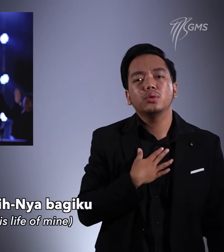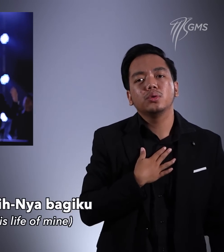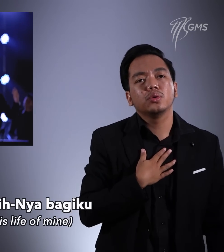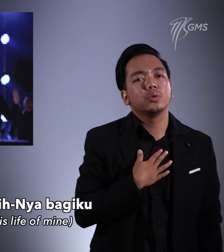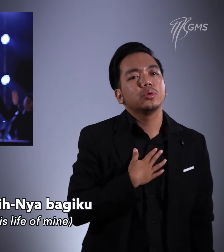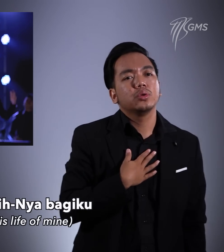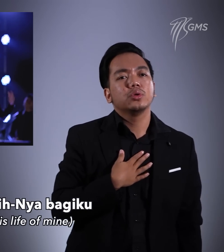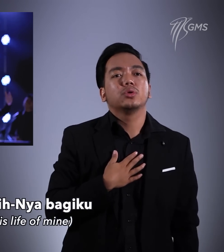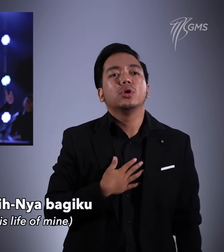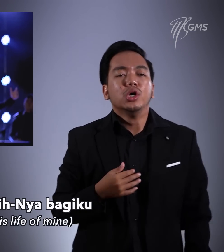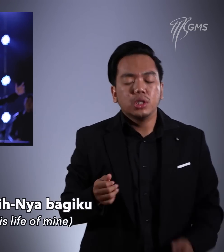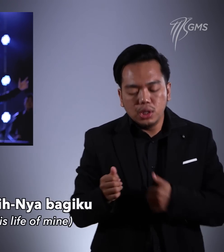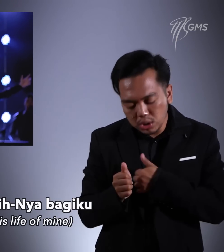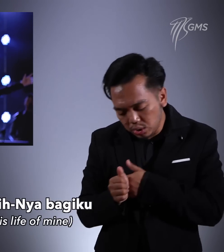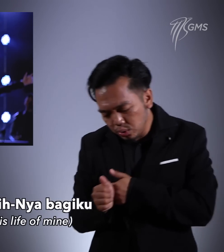bagiku.